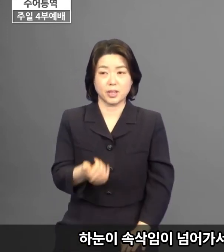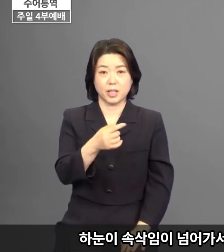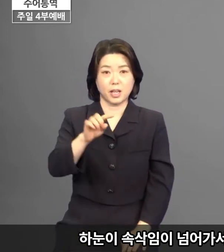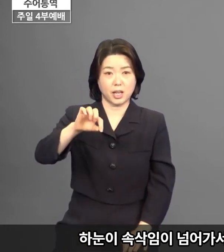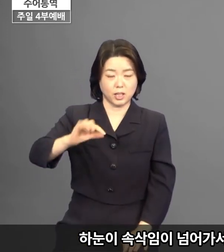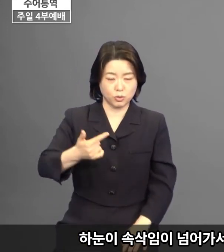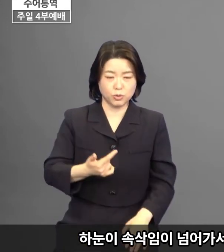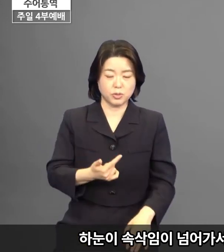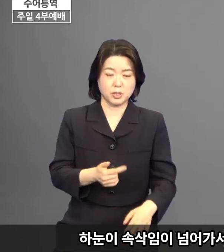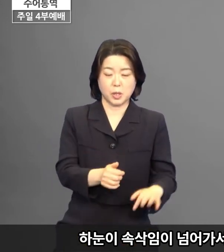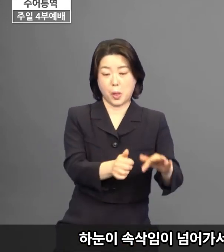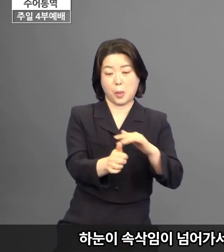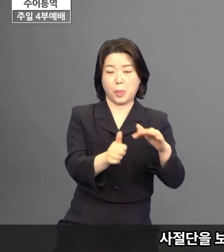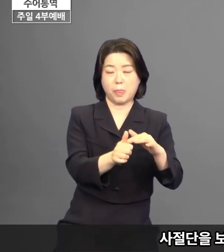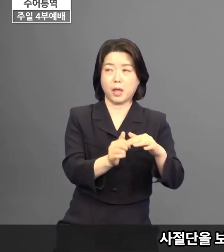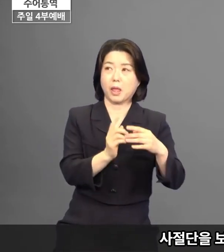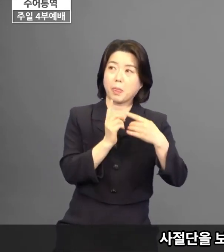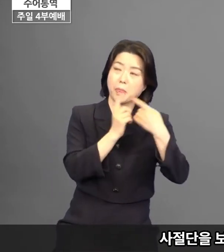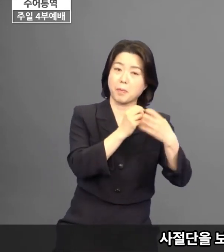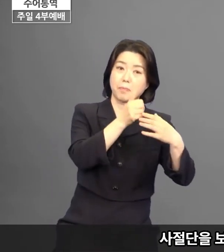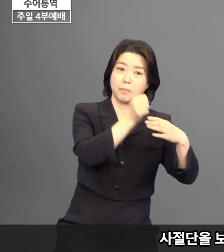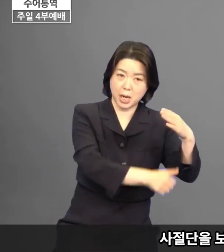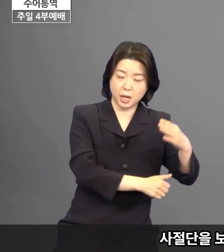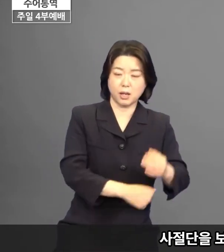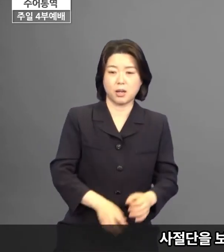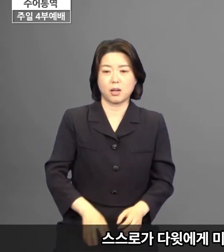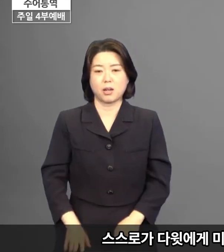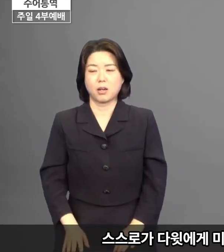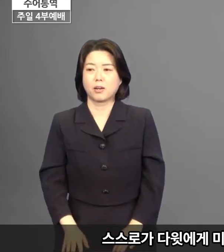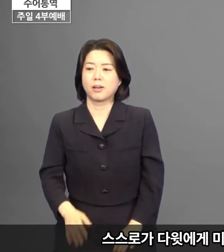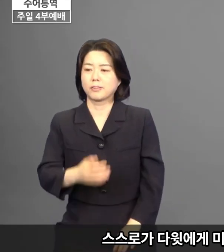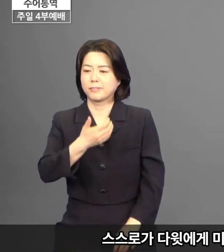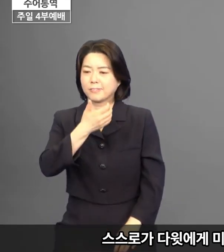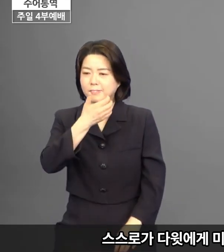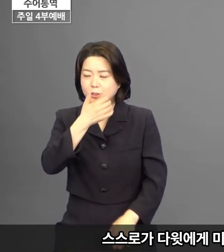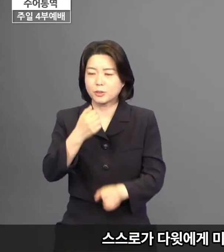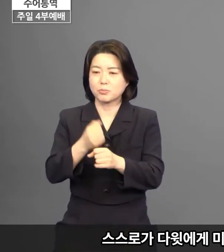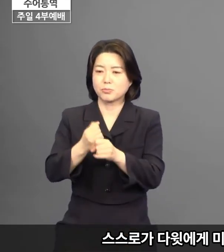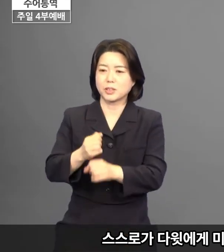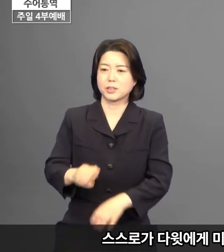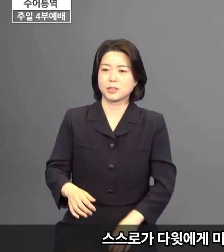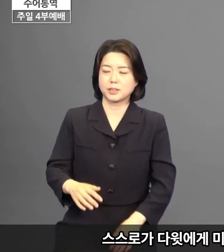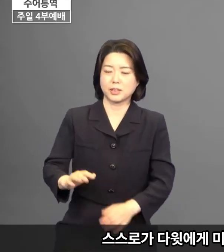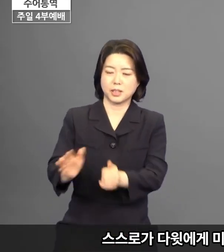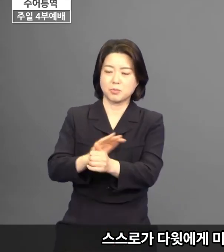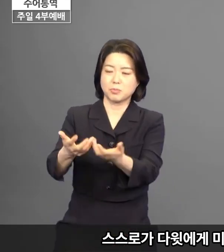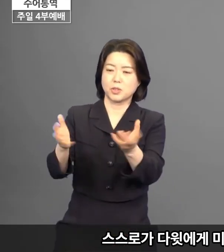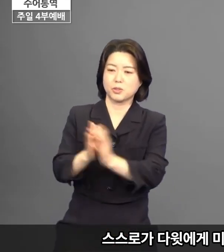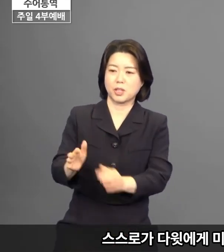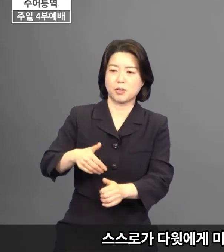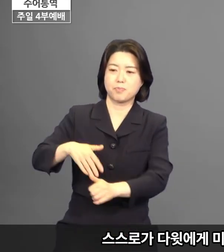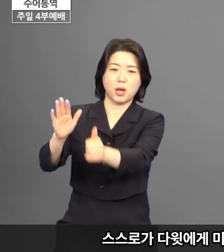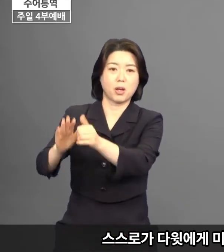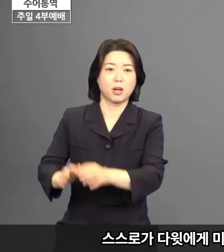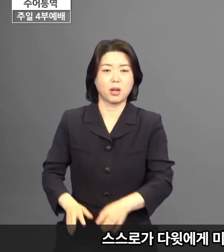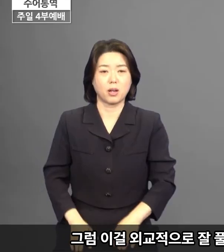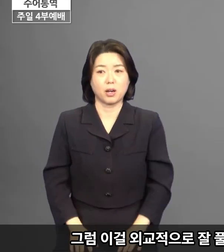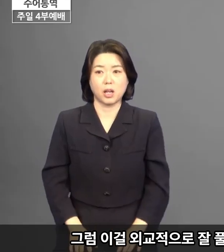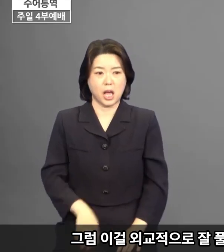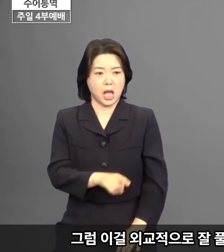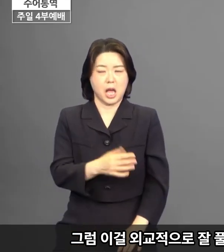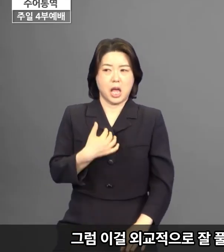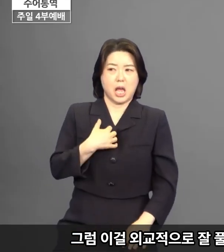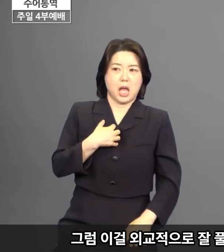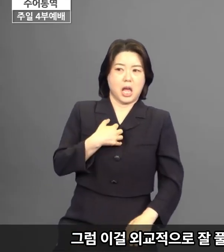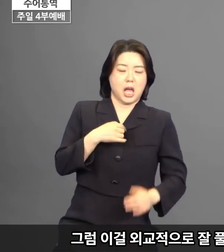속삭임이 넘어가서 결국에는 그렇게 모욕을 해서 사절단을 보내지 않습니까? 스스로가 다윗에게 미움을 당하겠구나 알았어요. 그럼